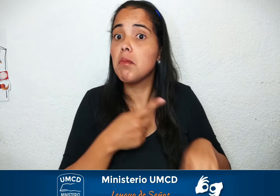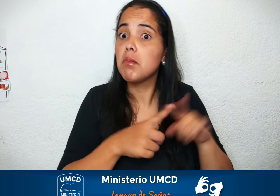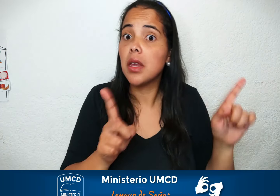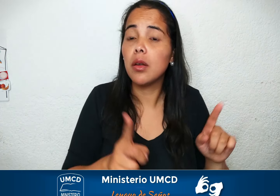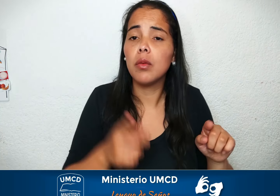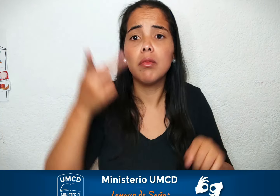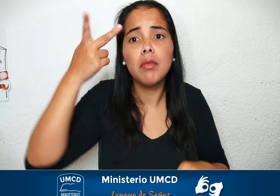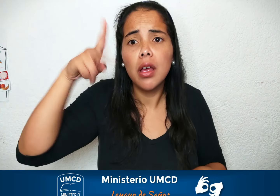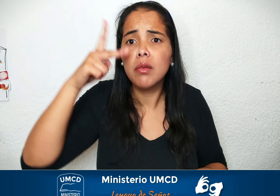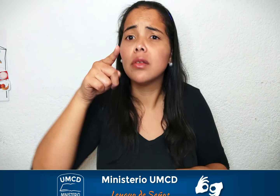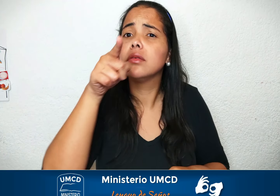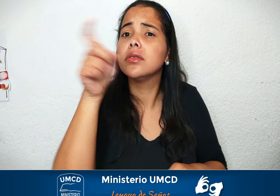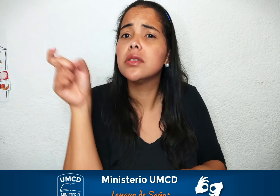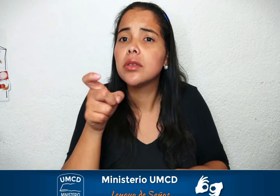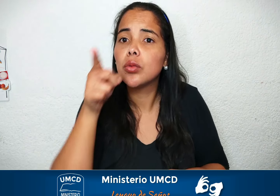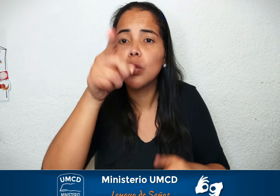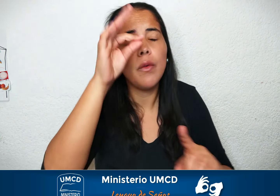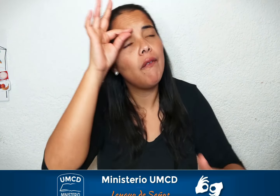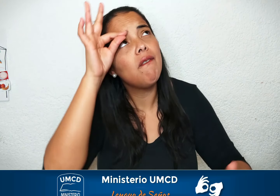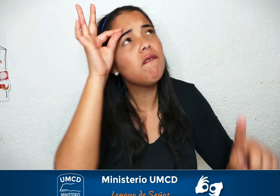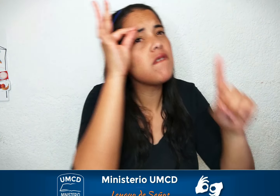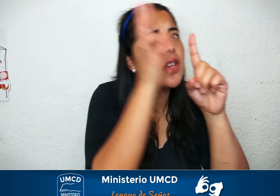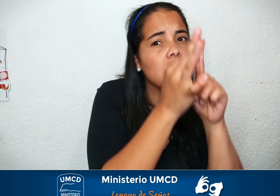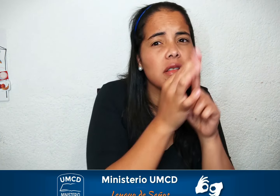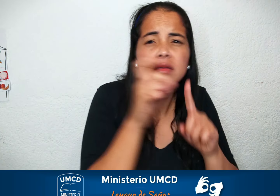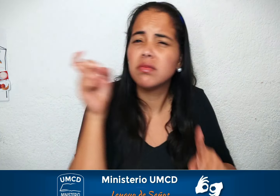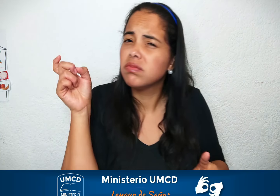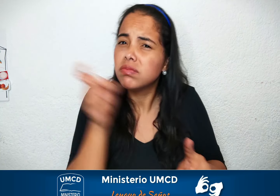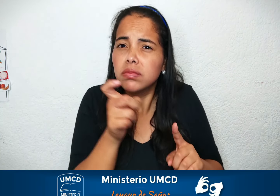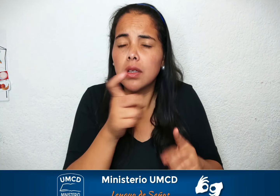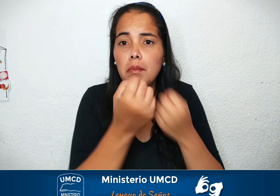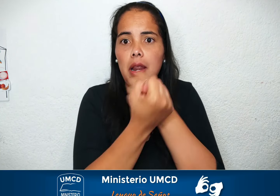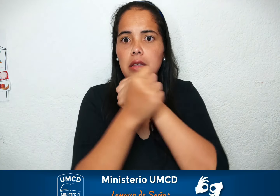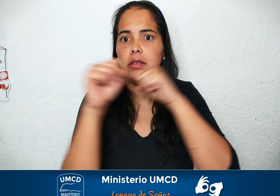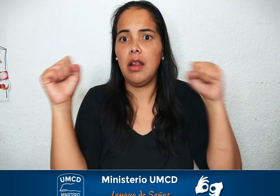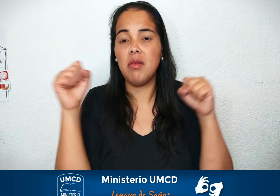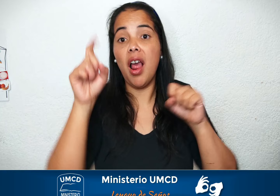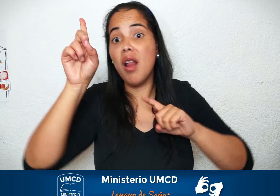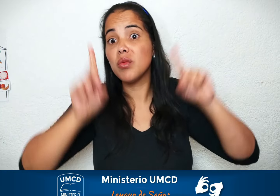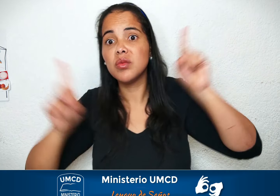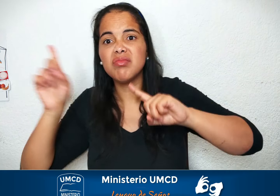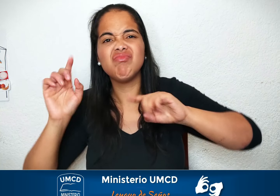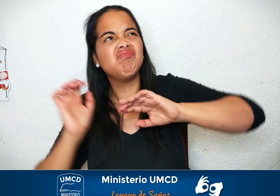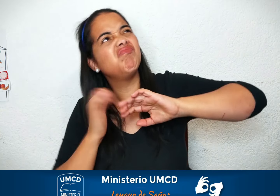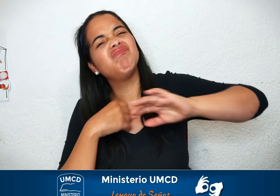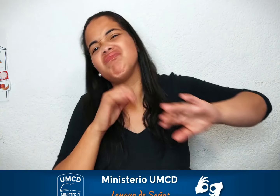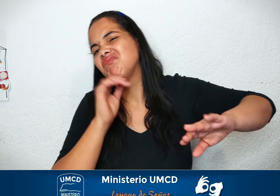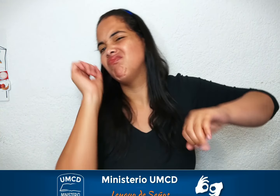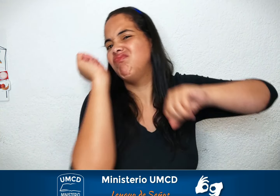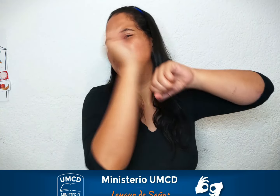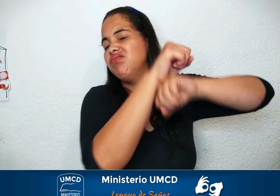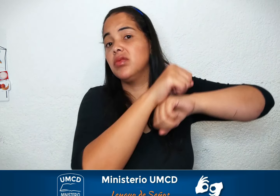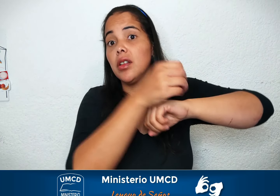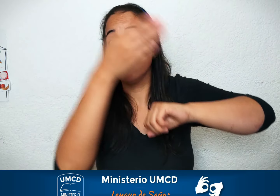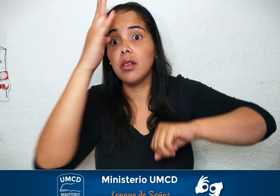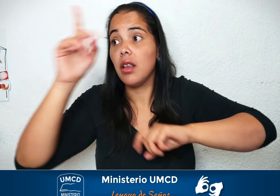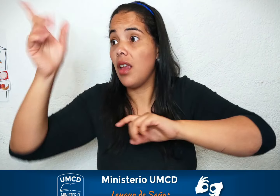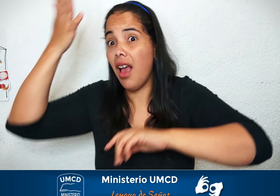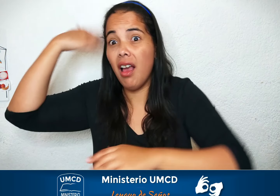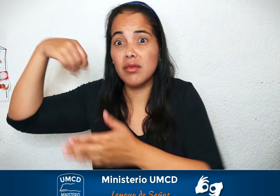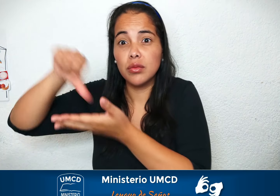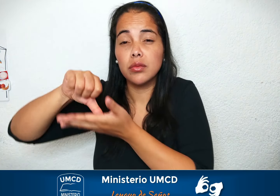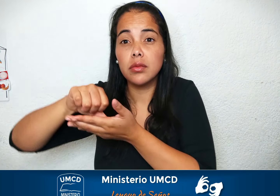a través de la fe en la obra de Cristo encontraba gran rechazo dentro de la sociedad ahí en